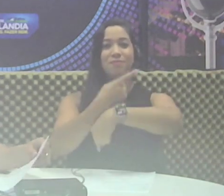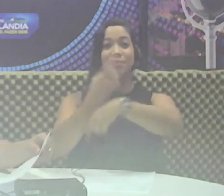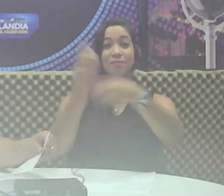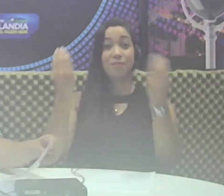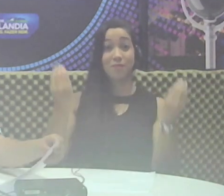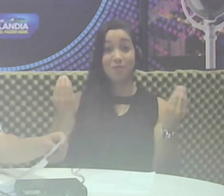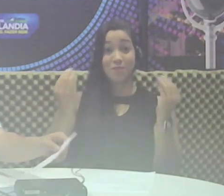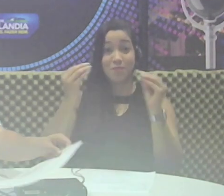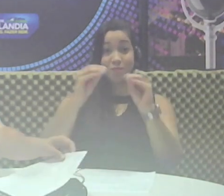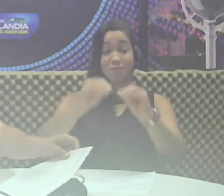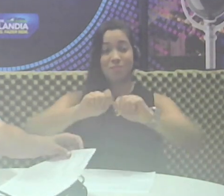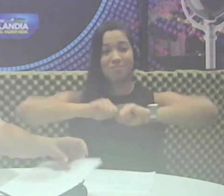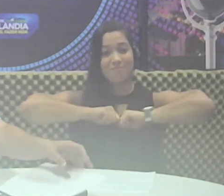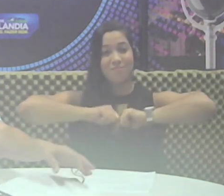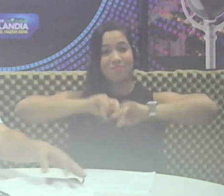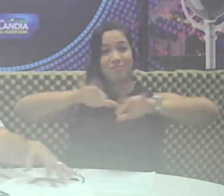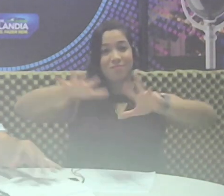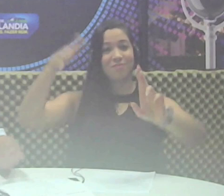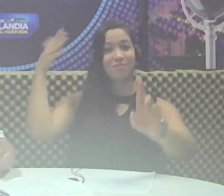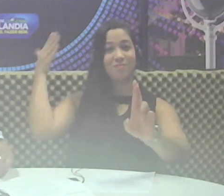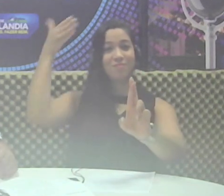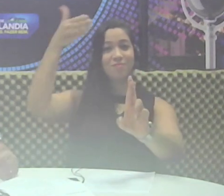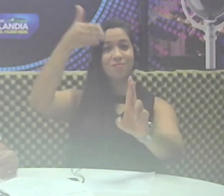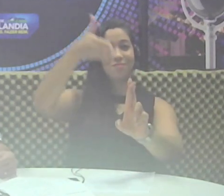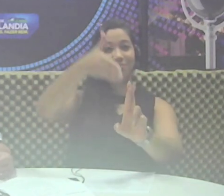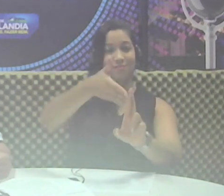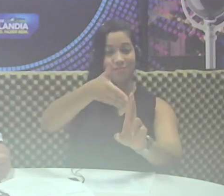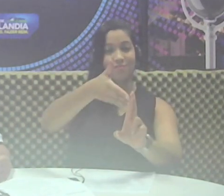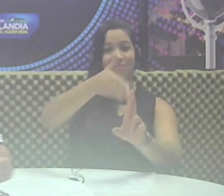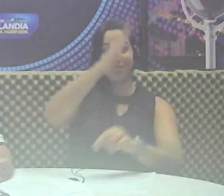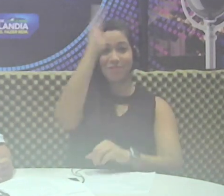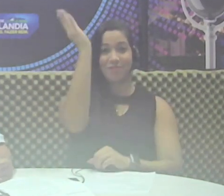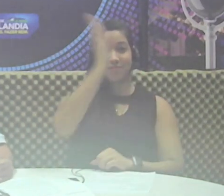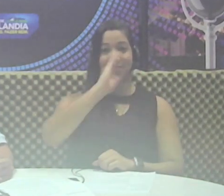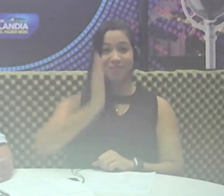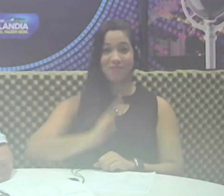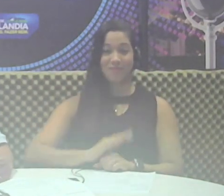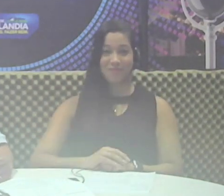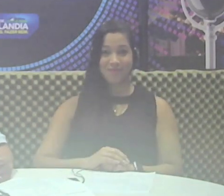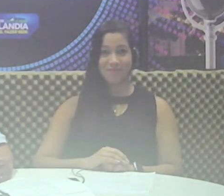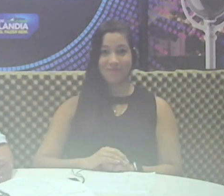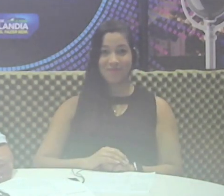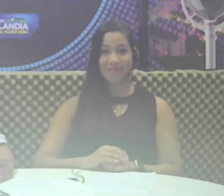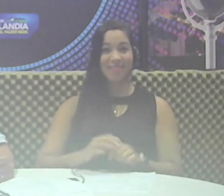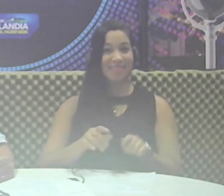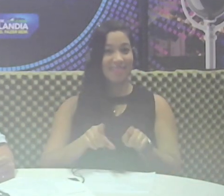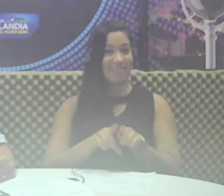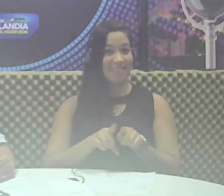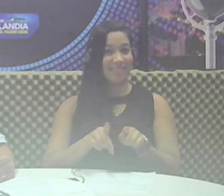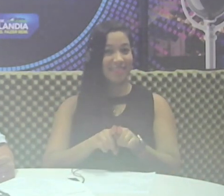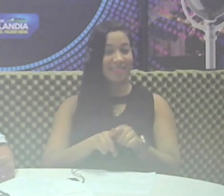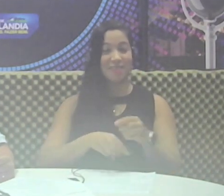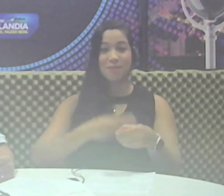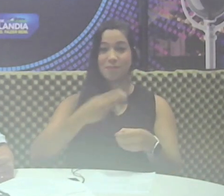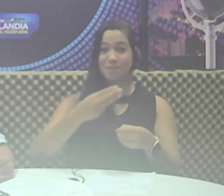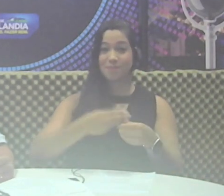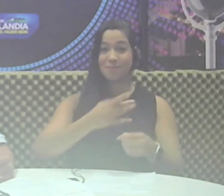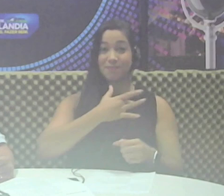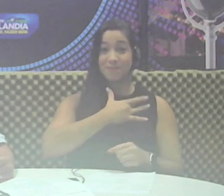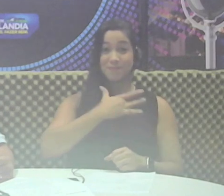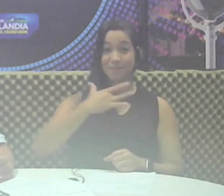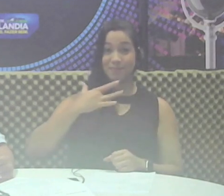como referência em boas práticas para o país. Além disso, a Rede Municipal de Saúde seguirá